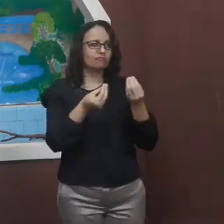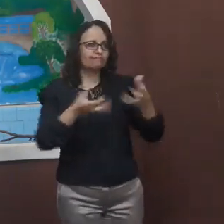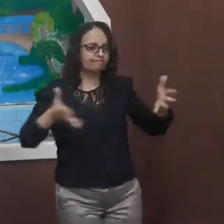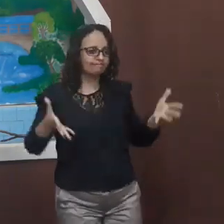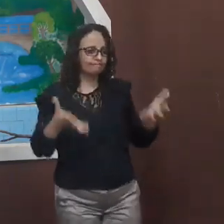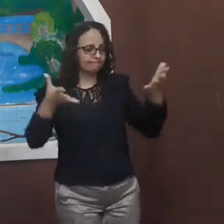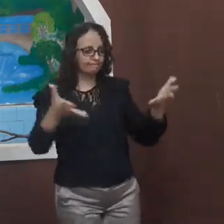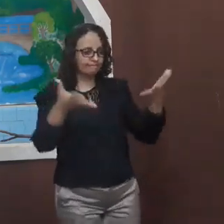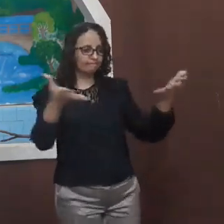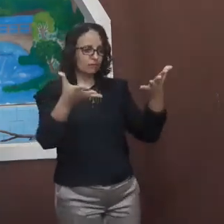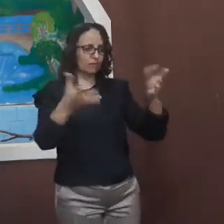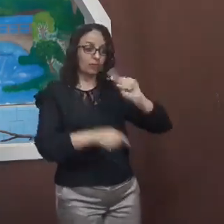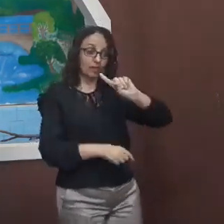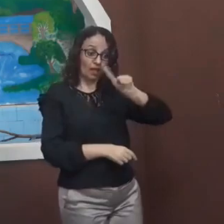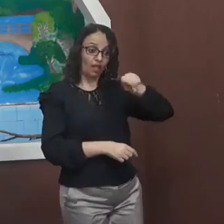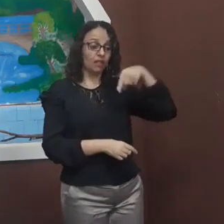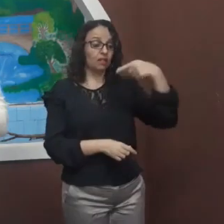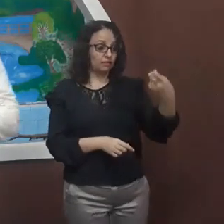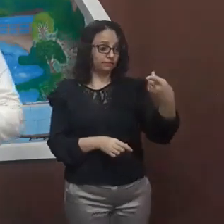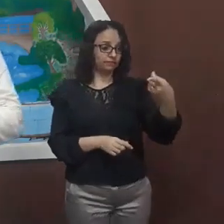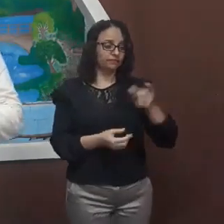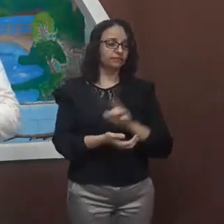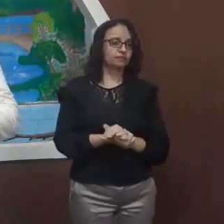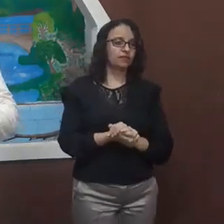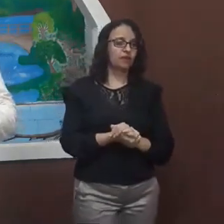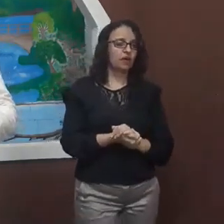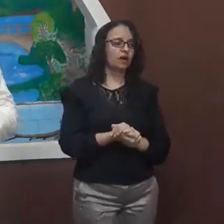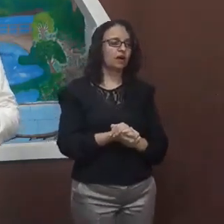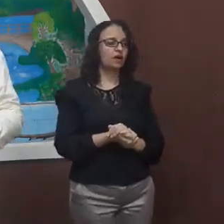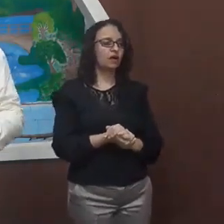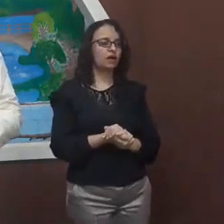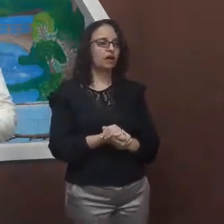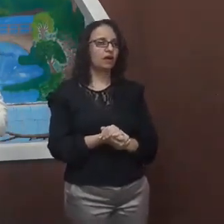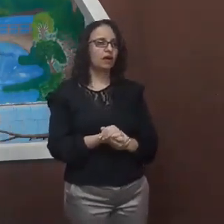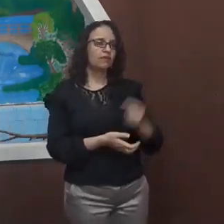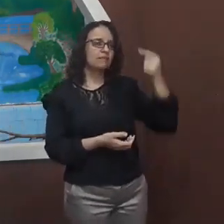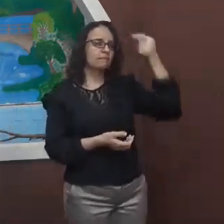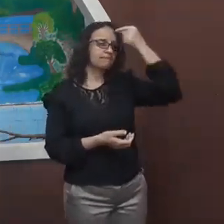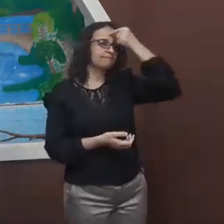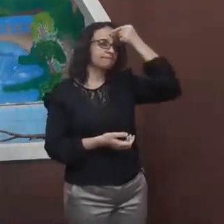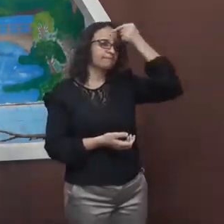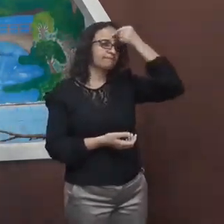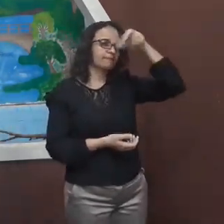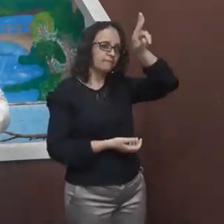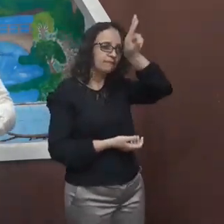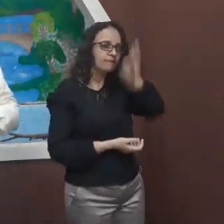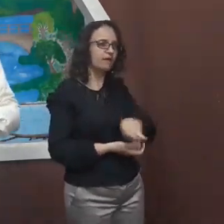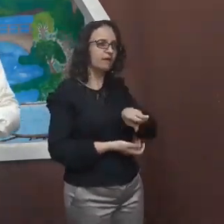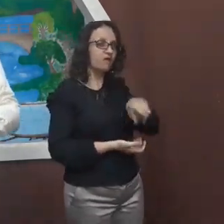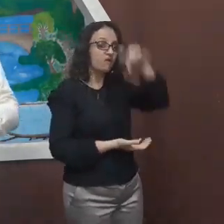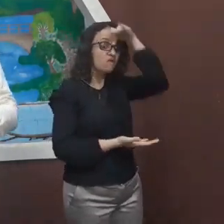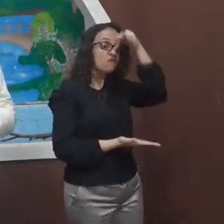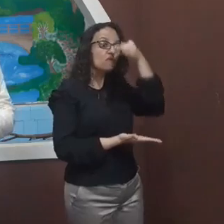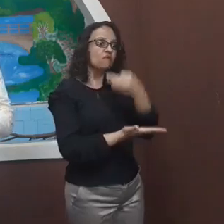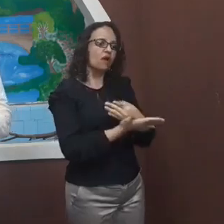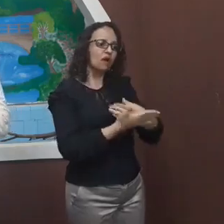algo. Depois do Renascimento veio a questão da razão. Então até a fé foi atrelada à